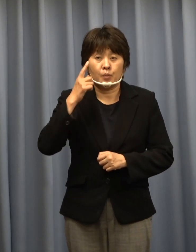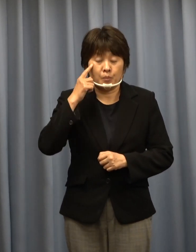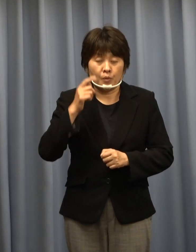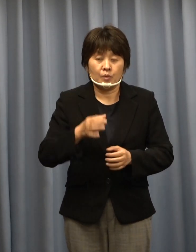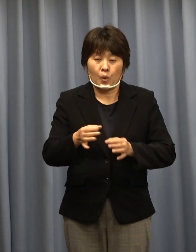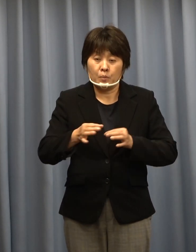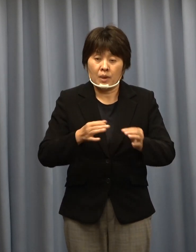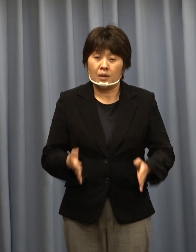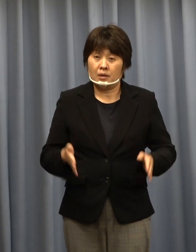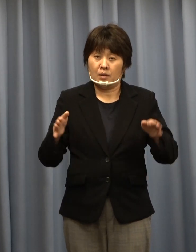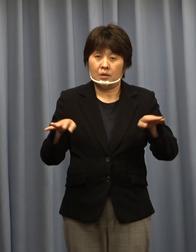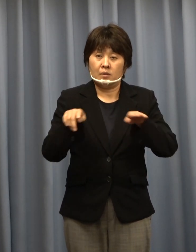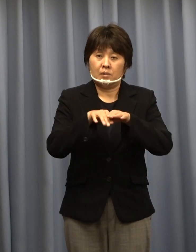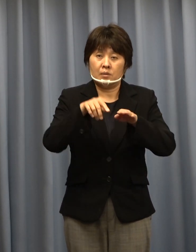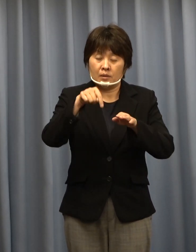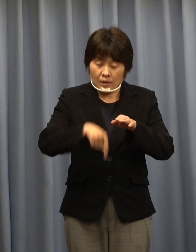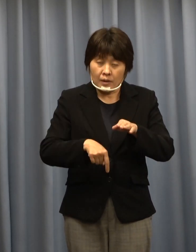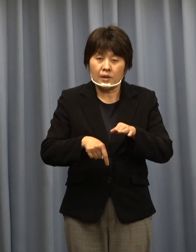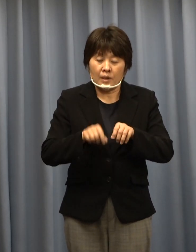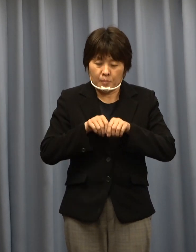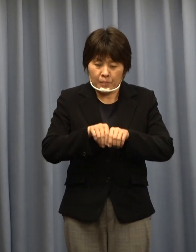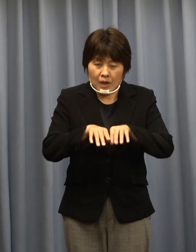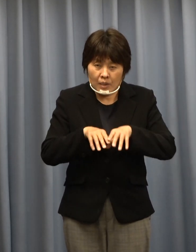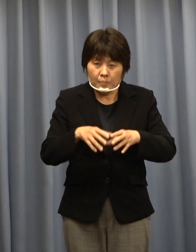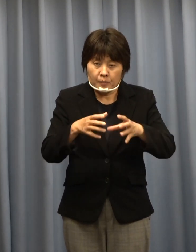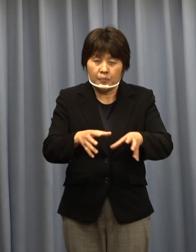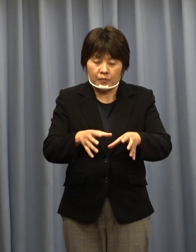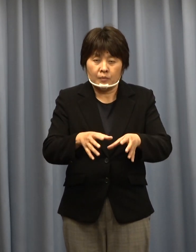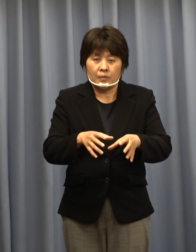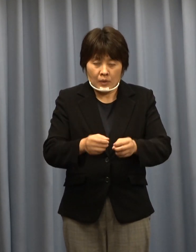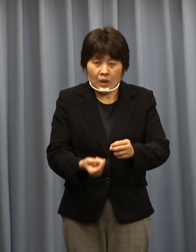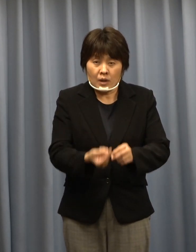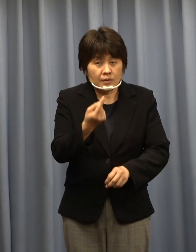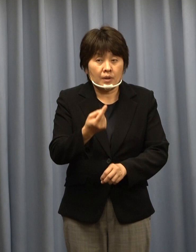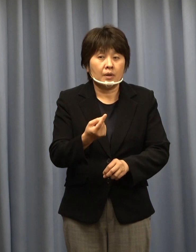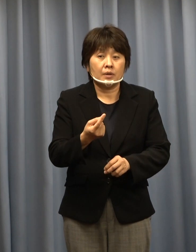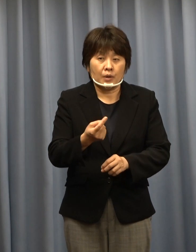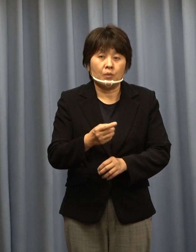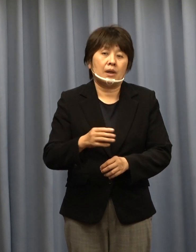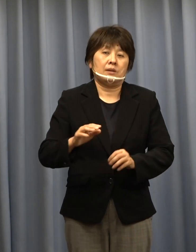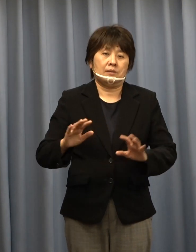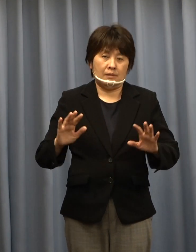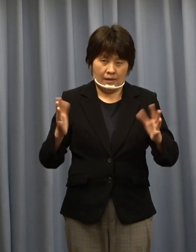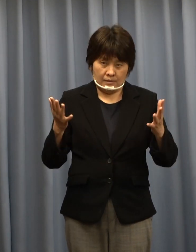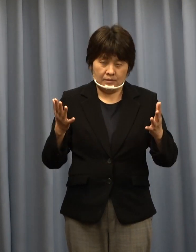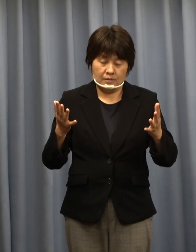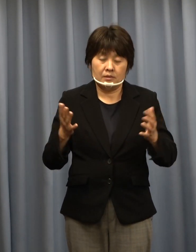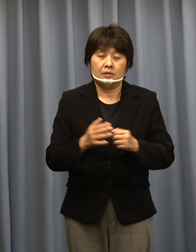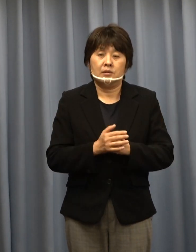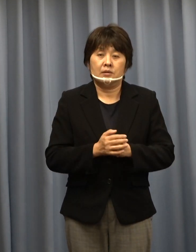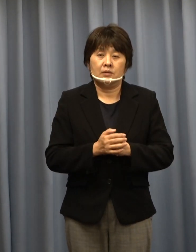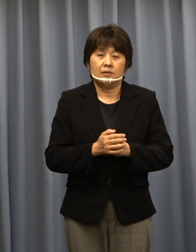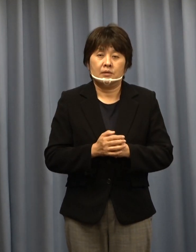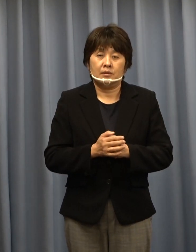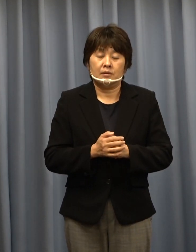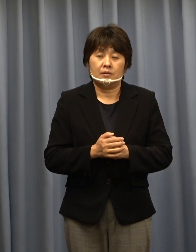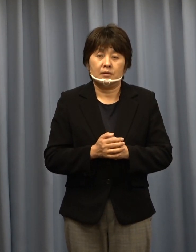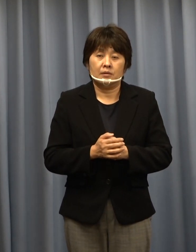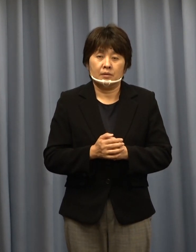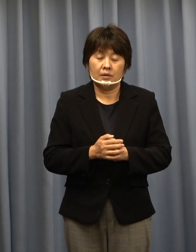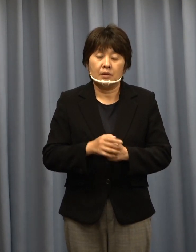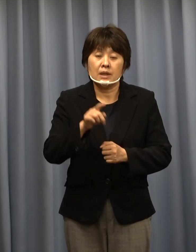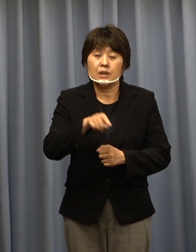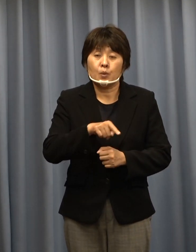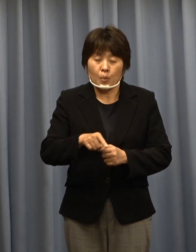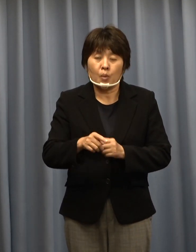で、クラスターが発生したというような話は聞いたことはないので、そこを持ってということではありません。人流